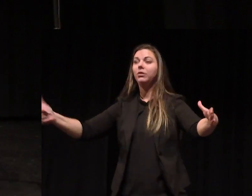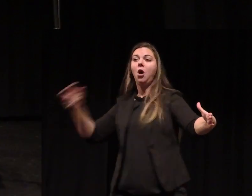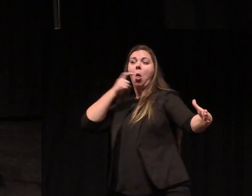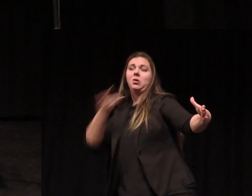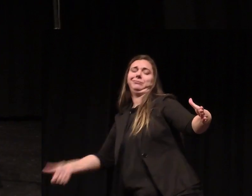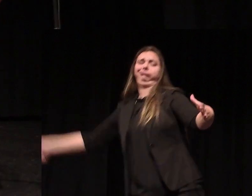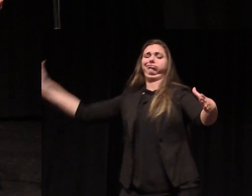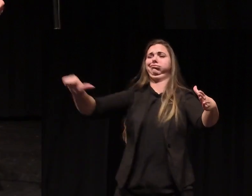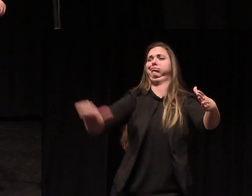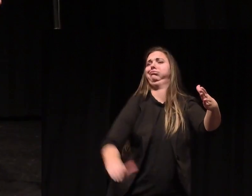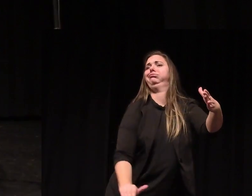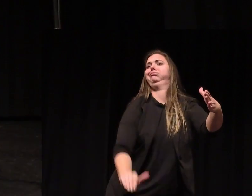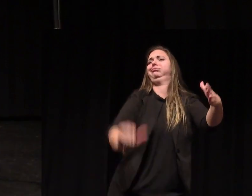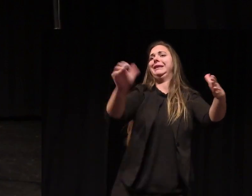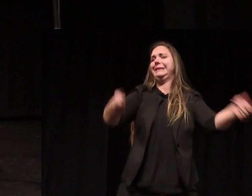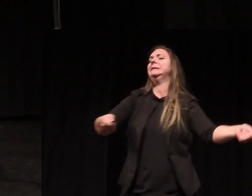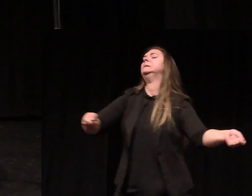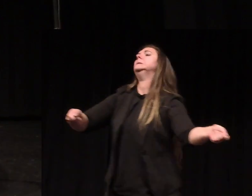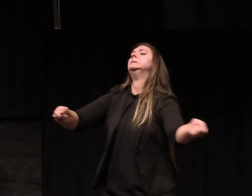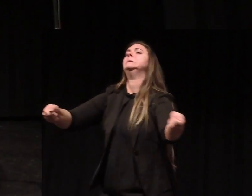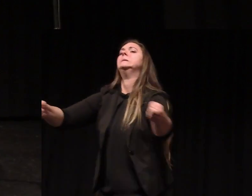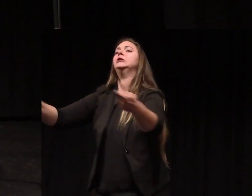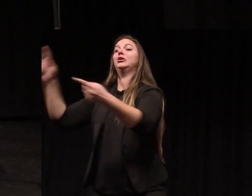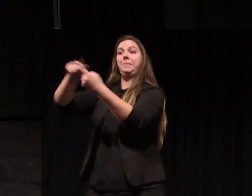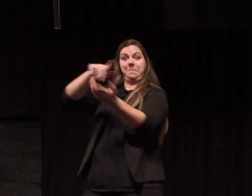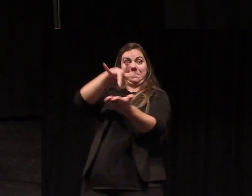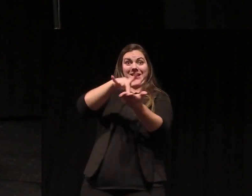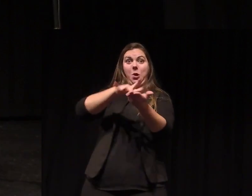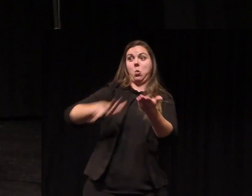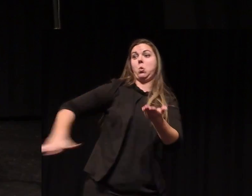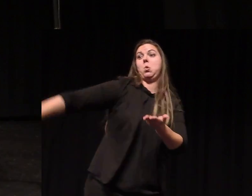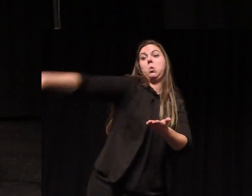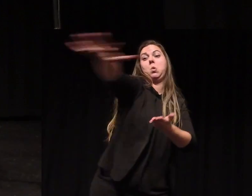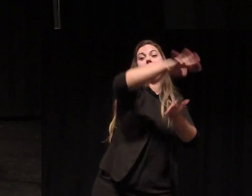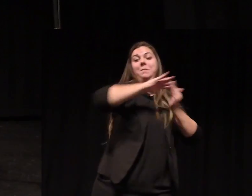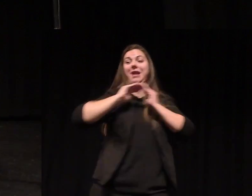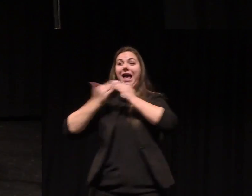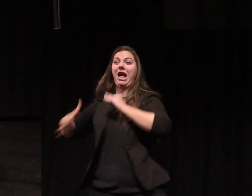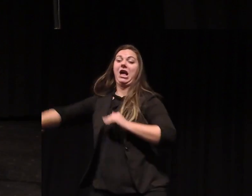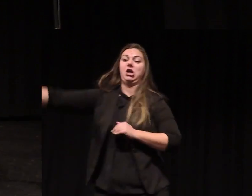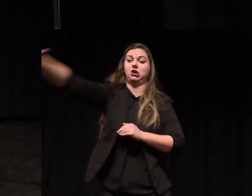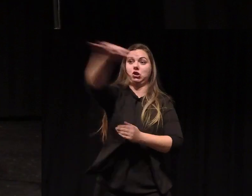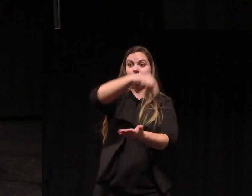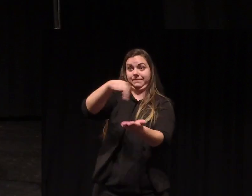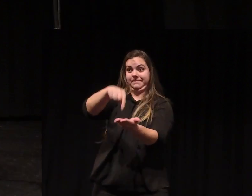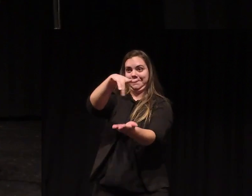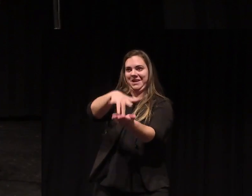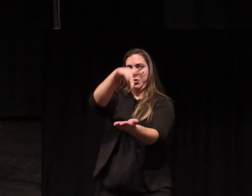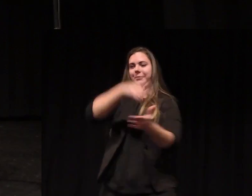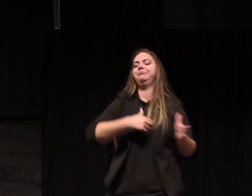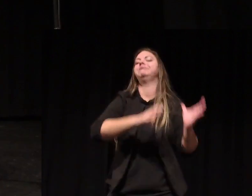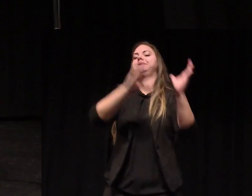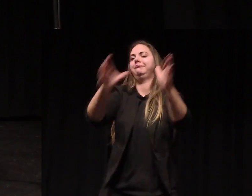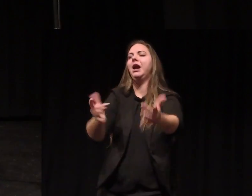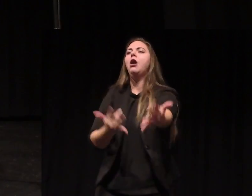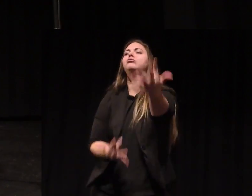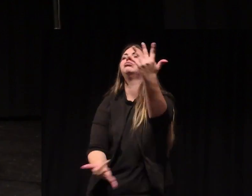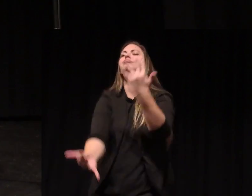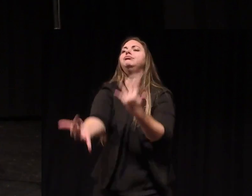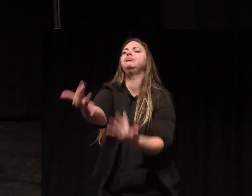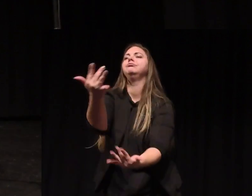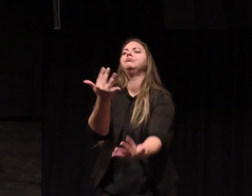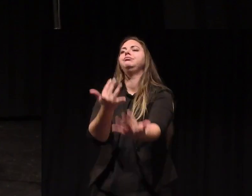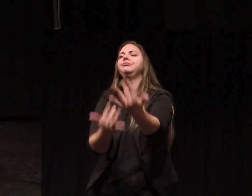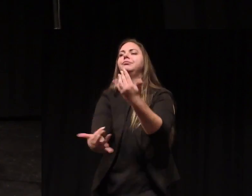amenée jusqu'au milieu du village où ils ont bâti un feu. Pendant que l'eau commençait à bouillir, l'étranger est